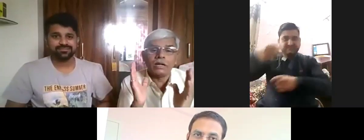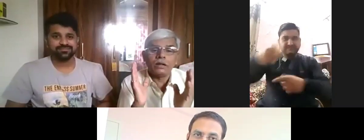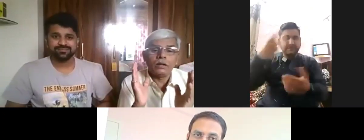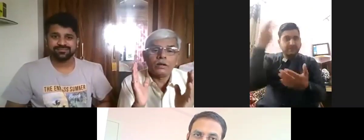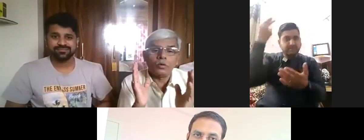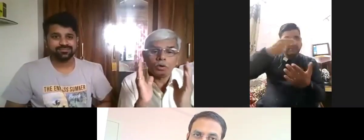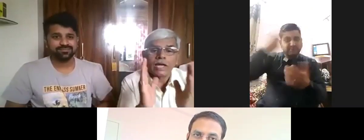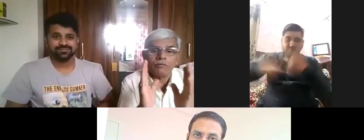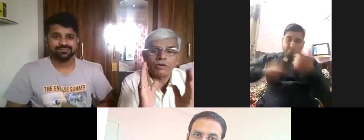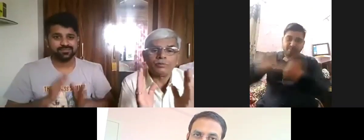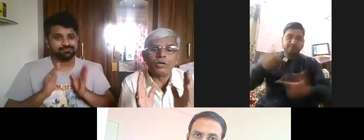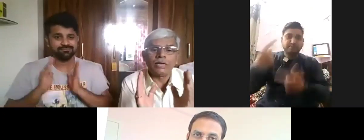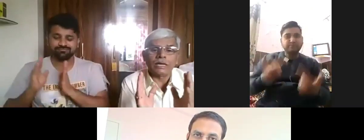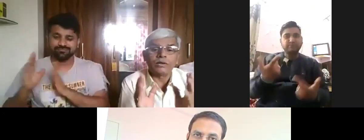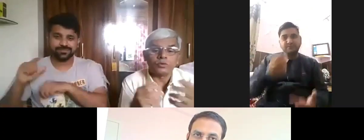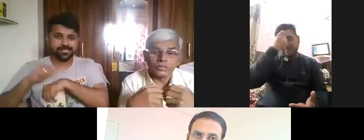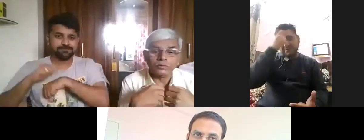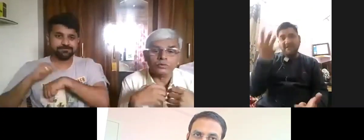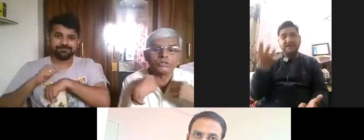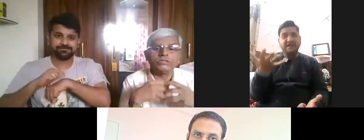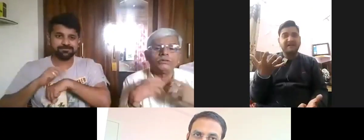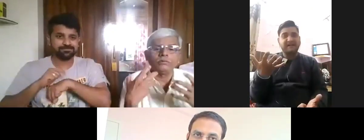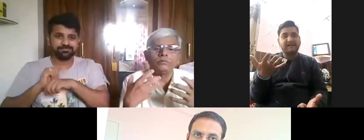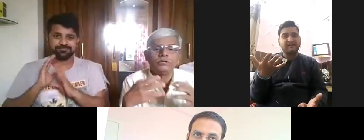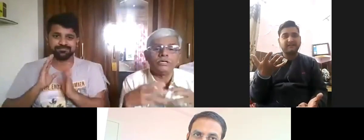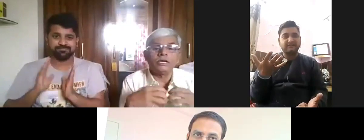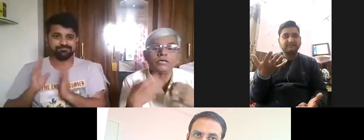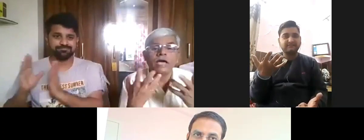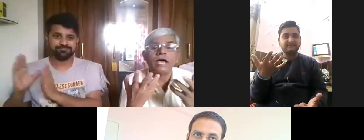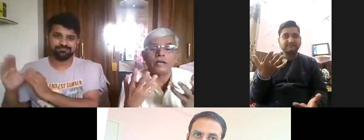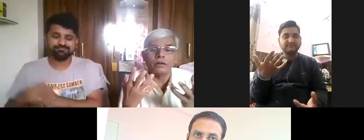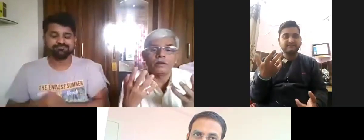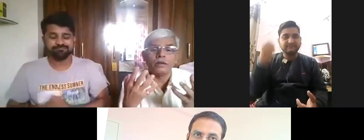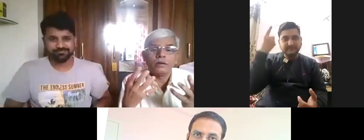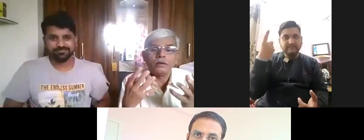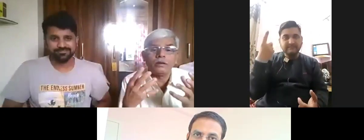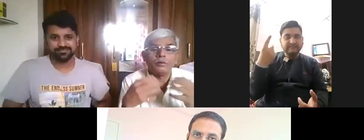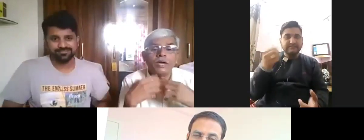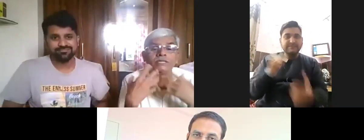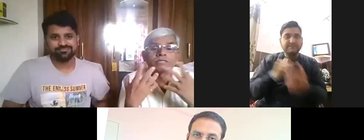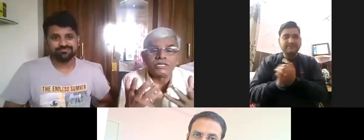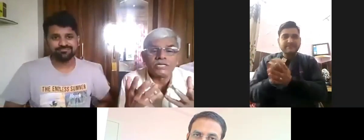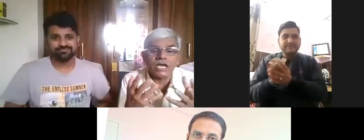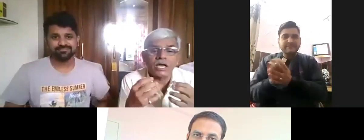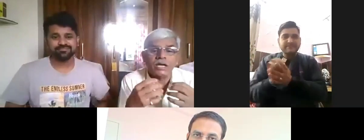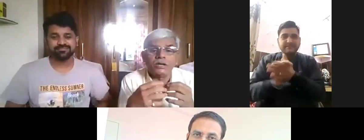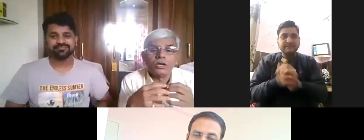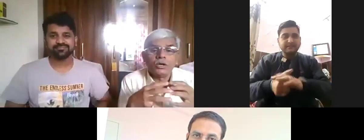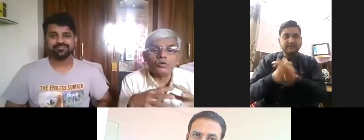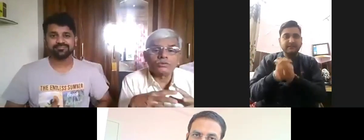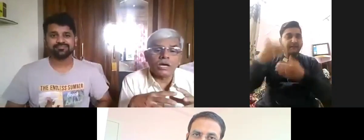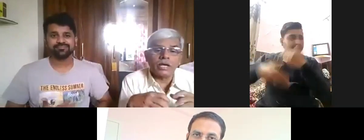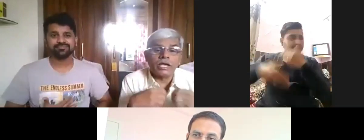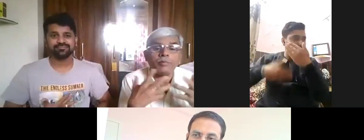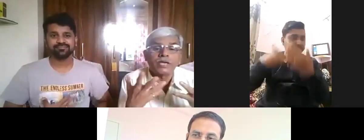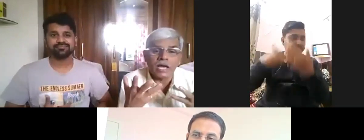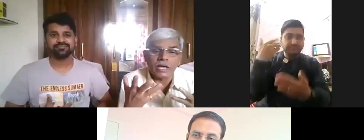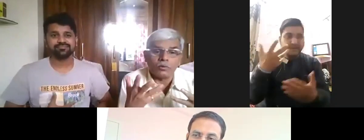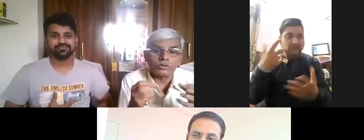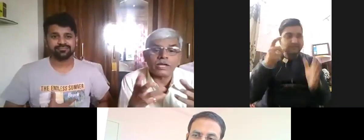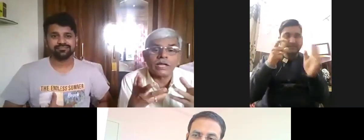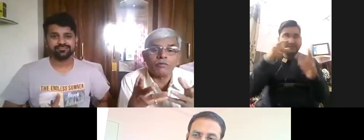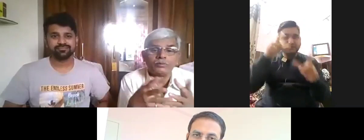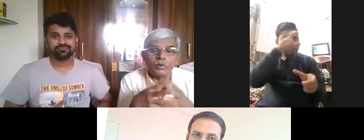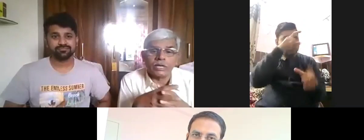बोलेगा वो कैनवास भी बोलेगा कि उसने उसकी ये क्या है, इमेजिनेशन क्या है, उसका एम क्या